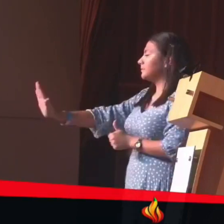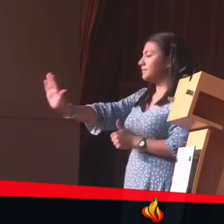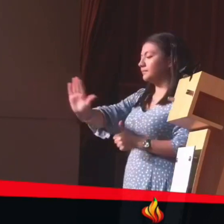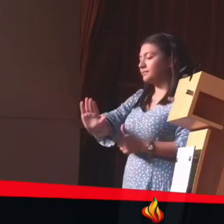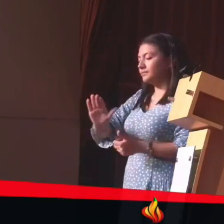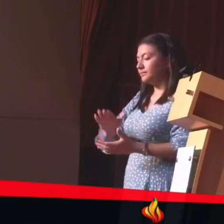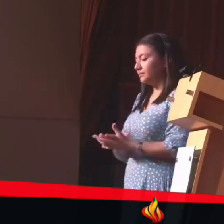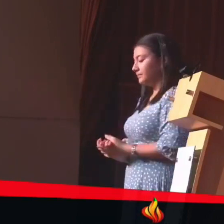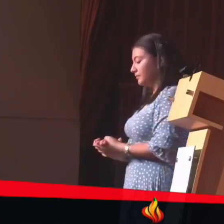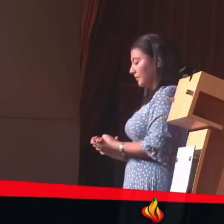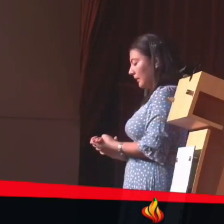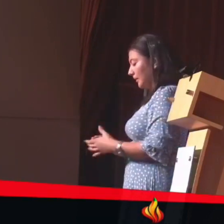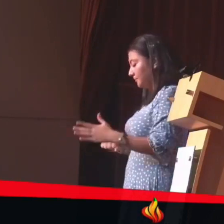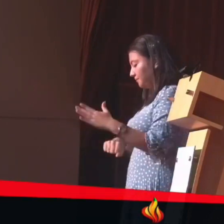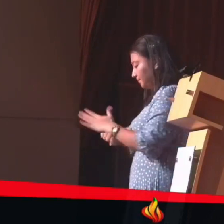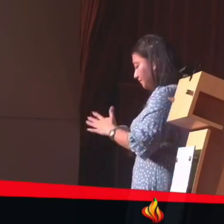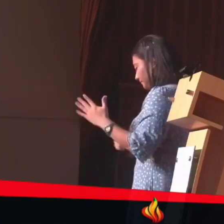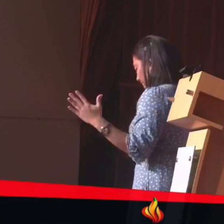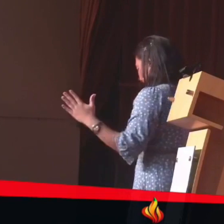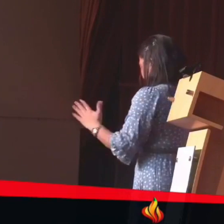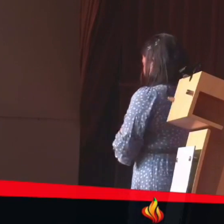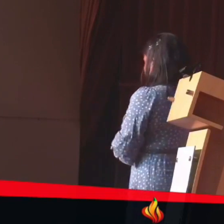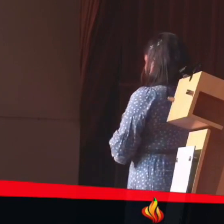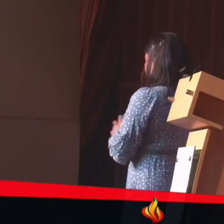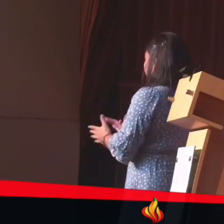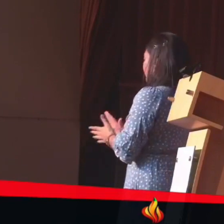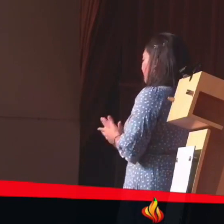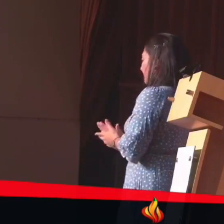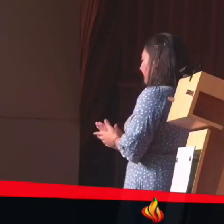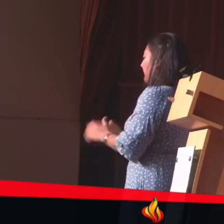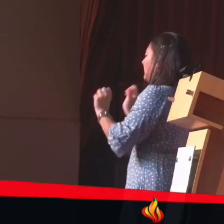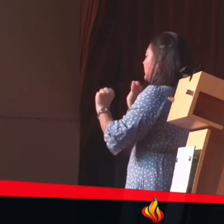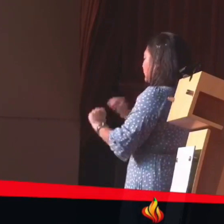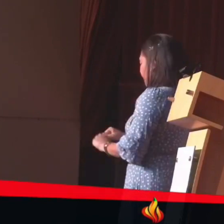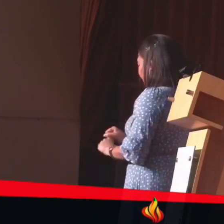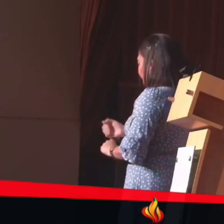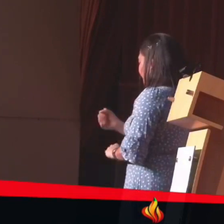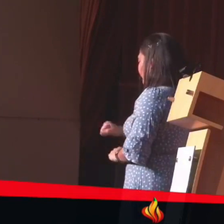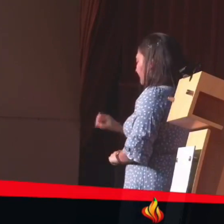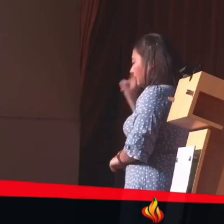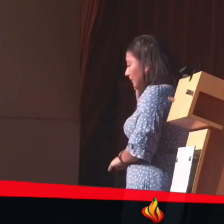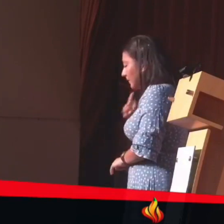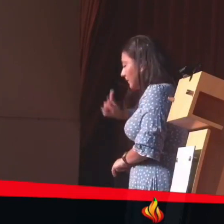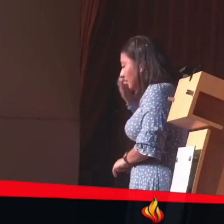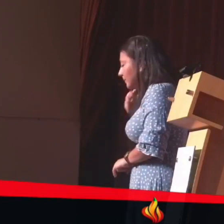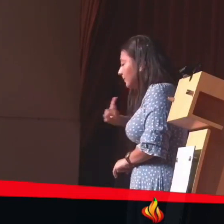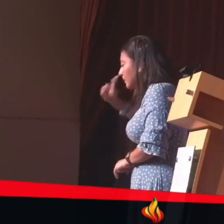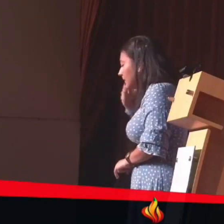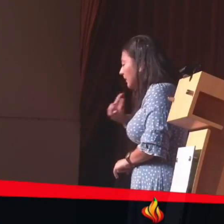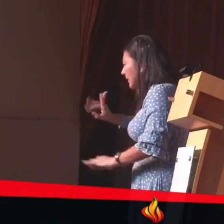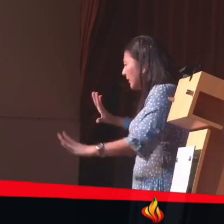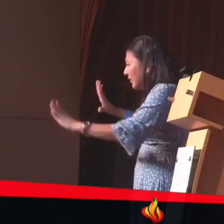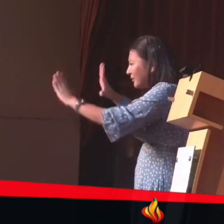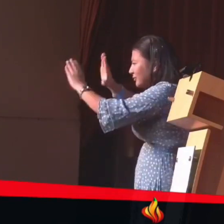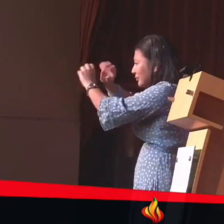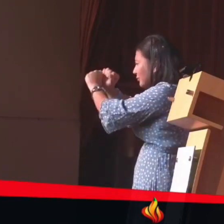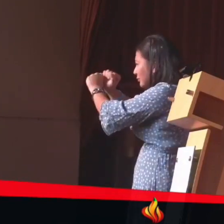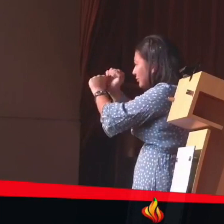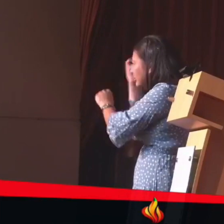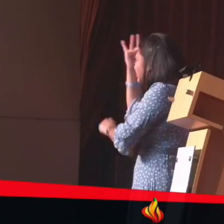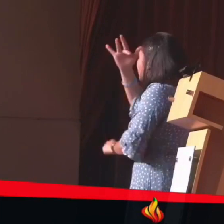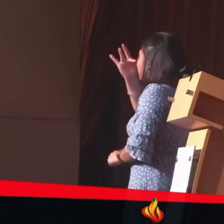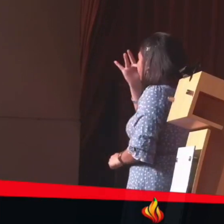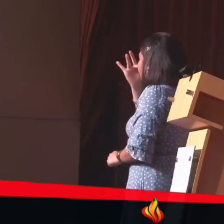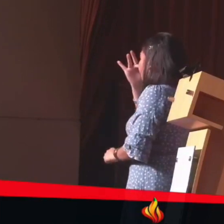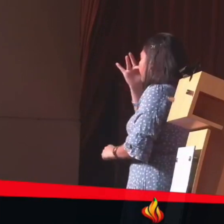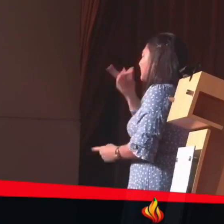Existe un sonido llamado un sonido negro o un sonido, o es